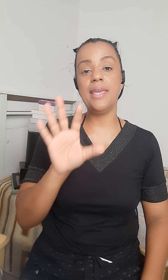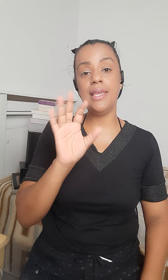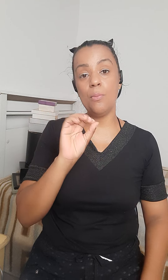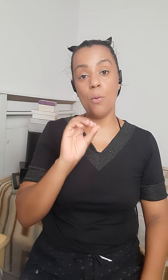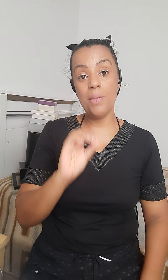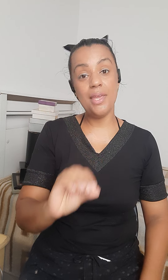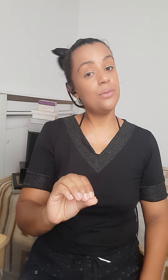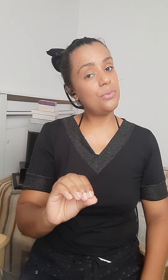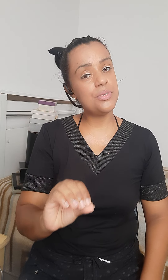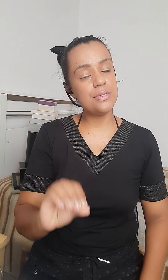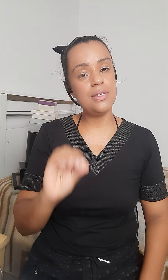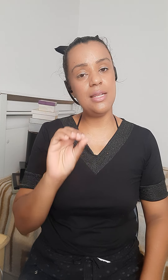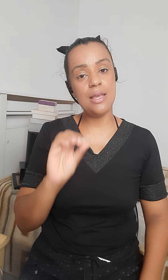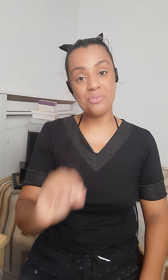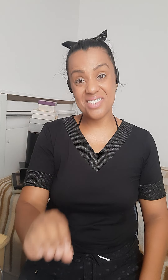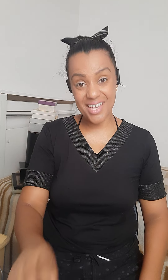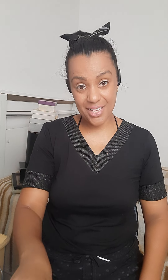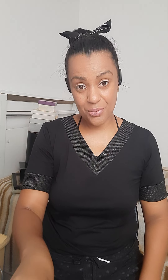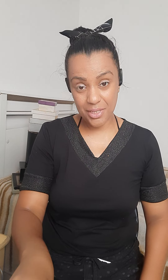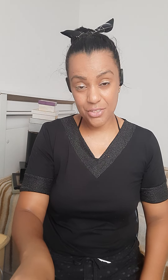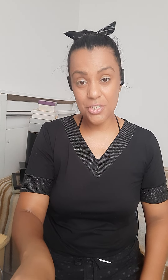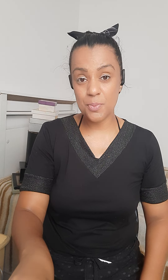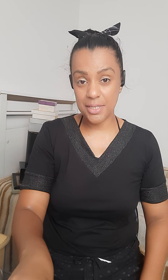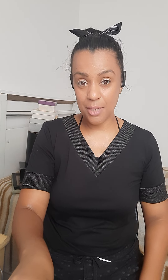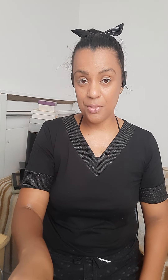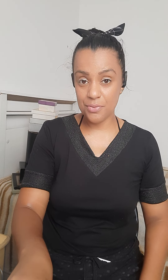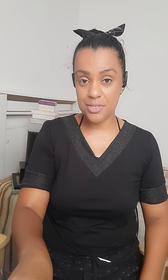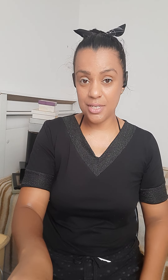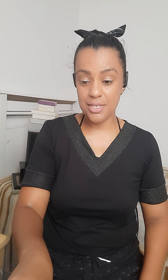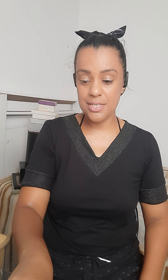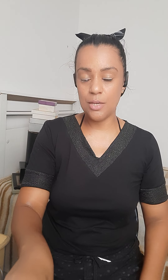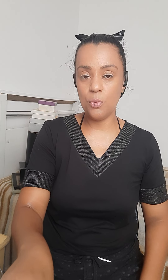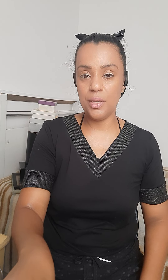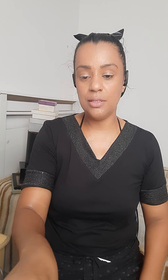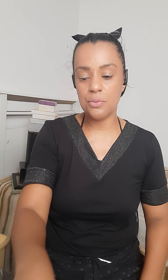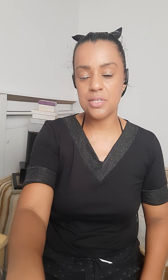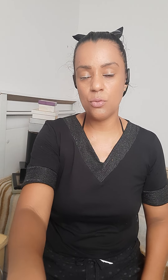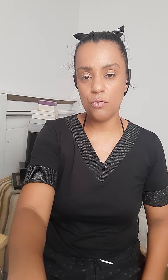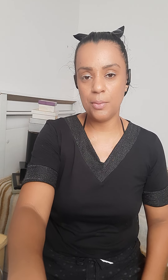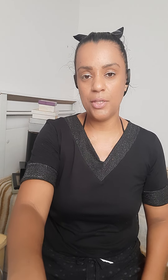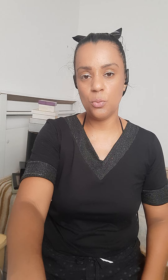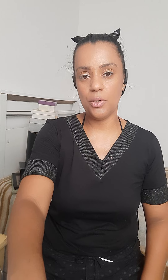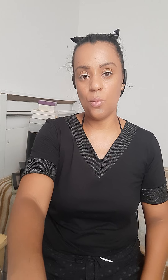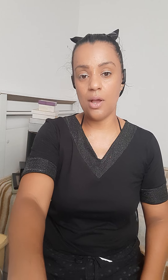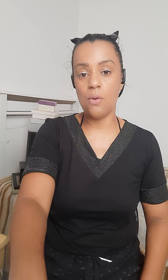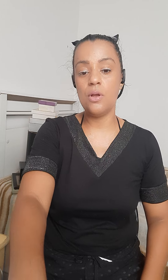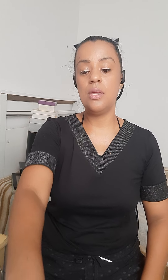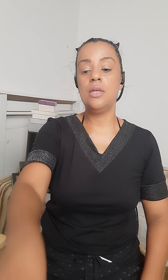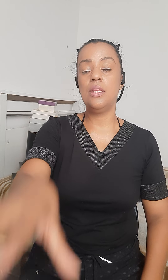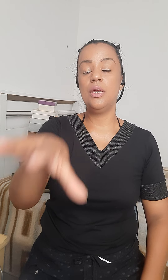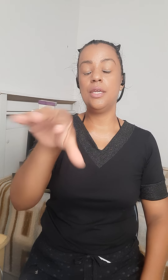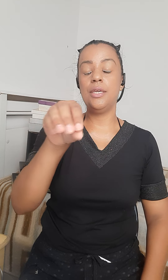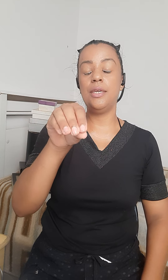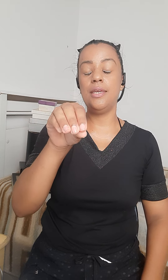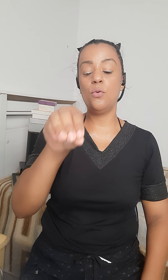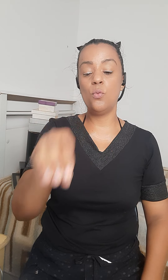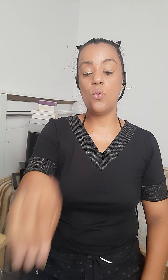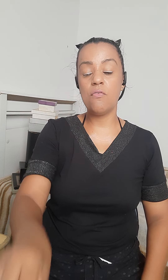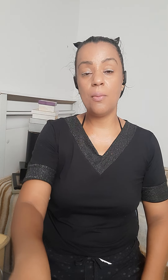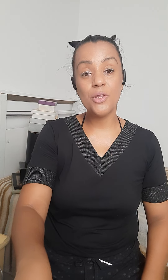que momentos ele é usado, né? Já expliquei para vocês em que momento que é usado o alfabeto manual, que o alfabeto